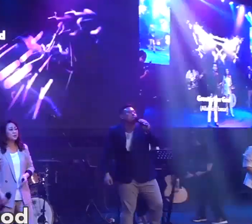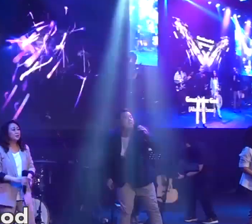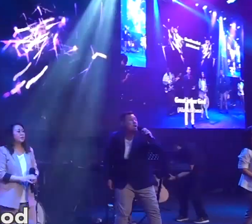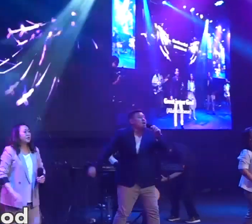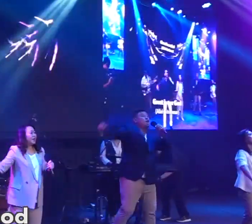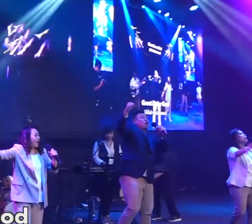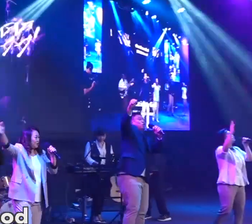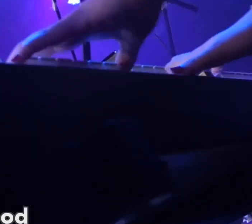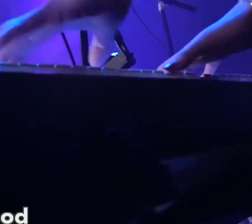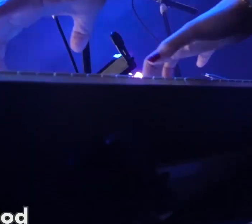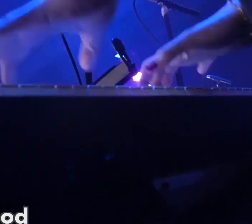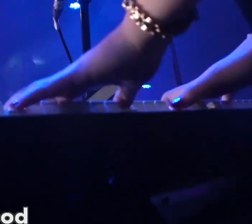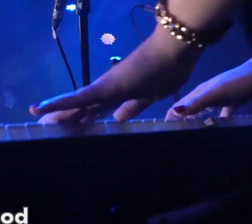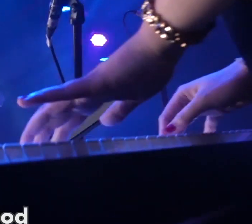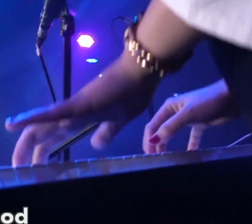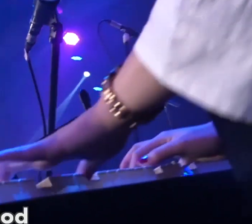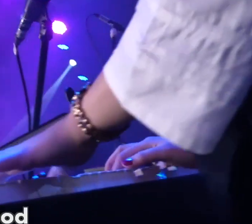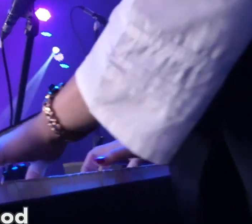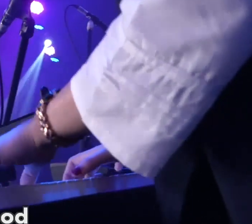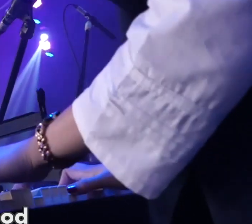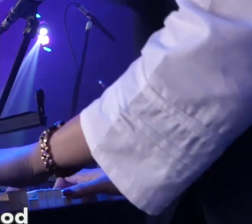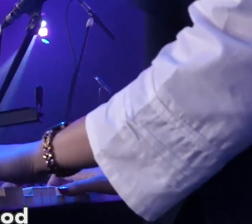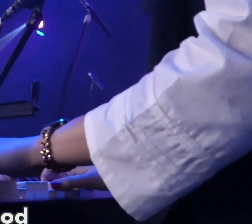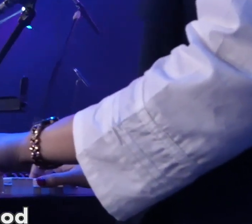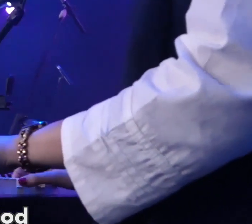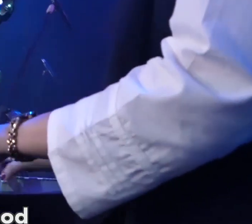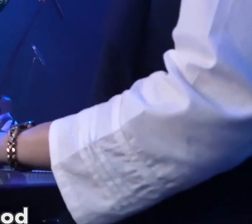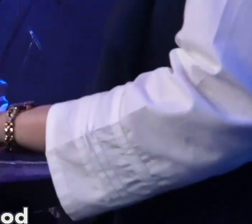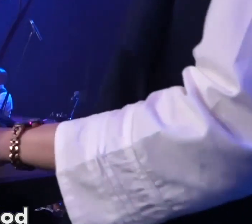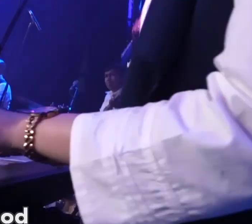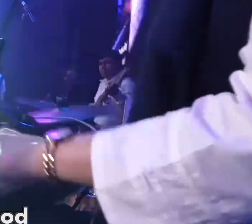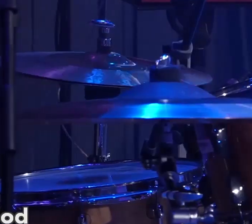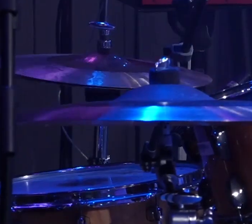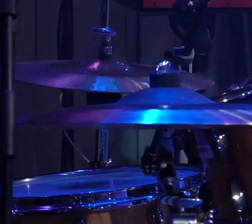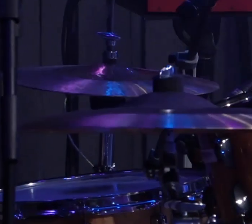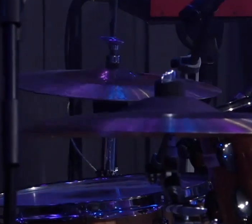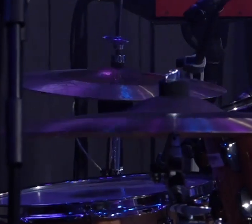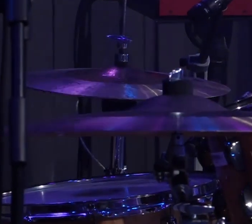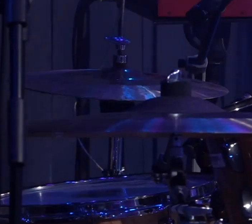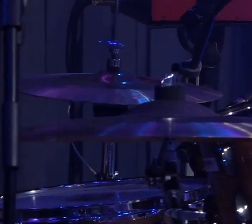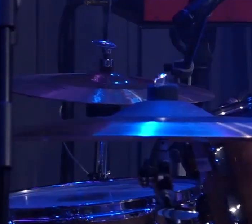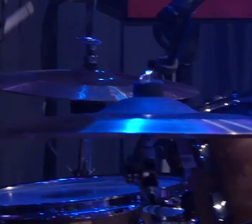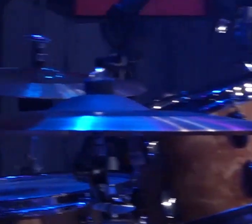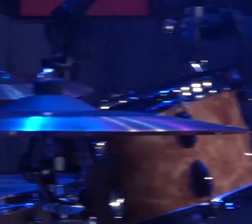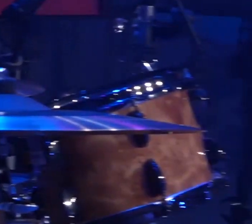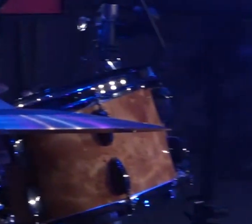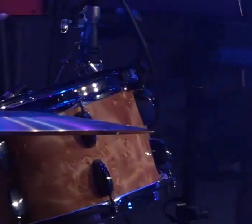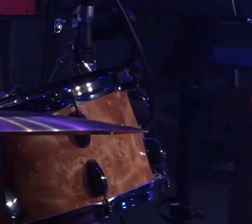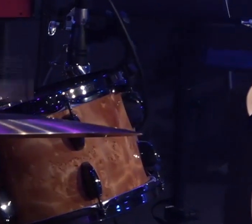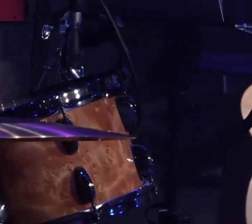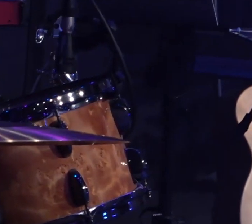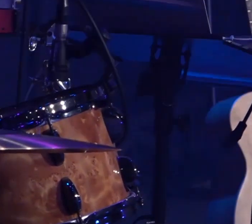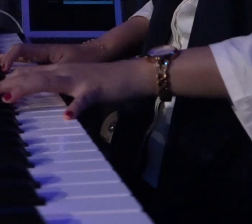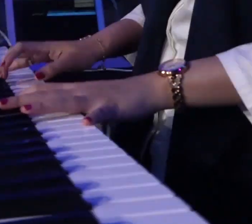dinyatakan. Great is our God. Woo!